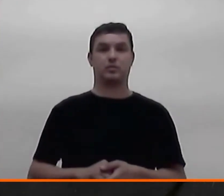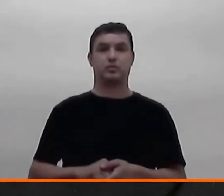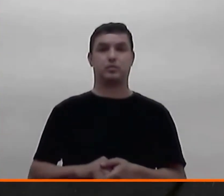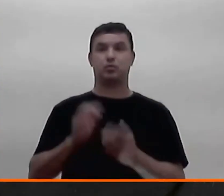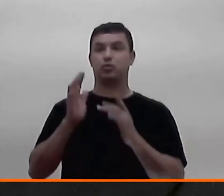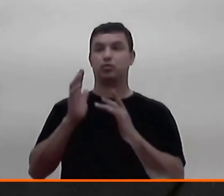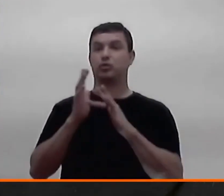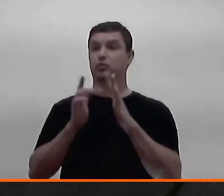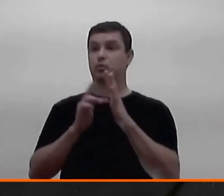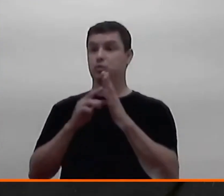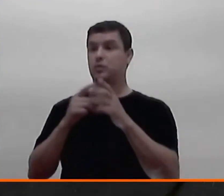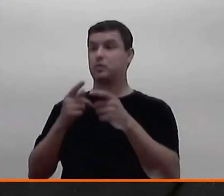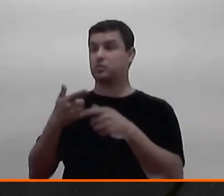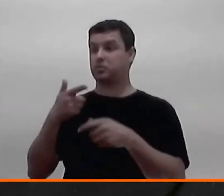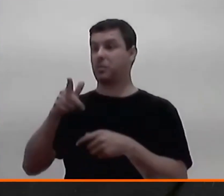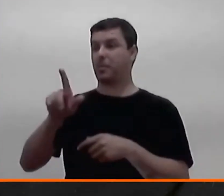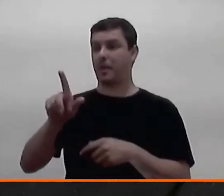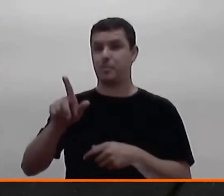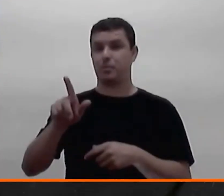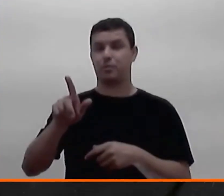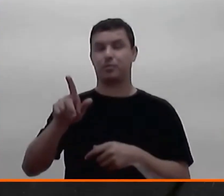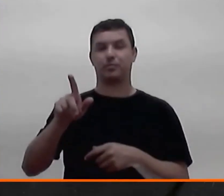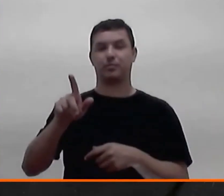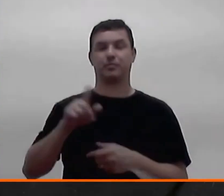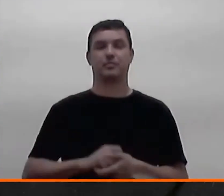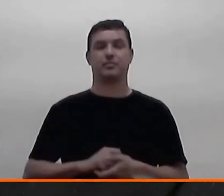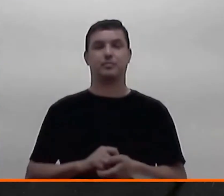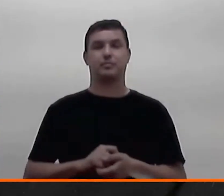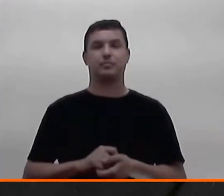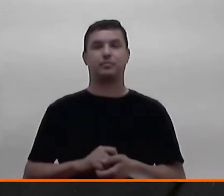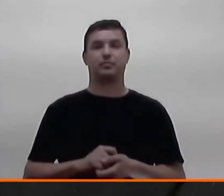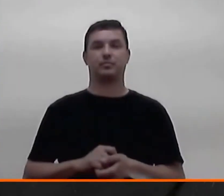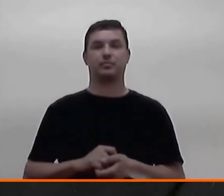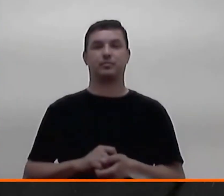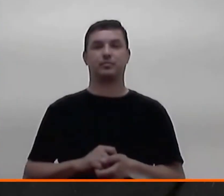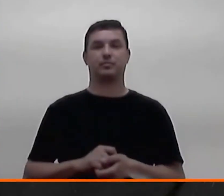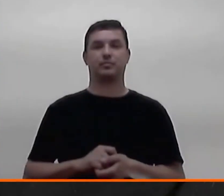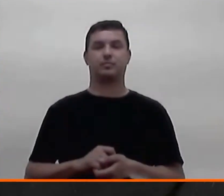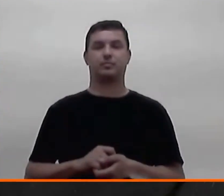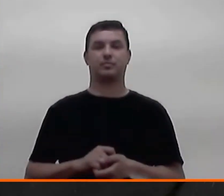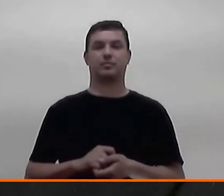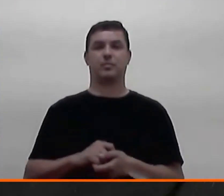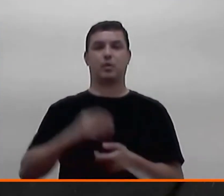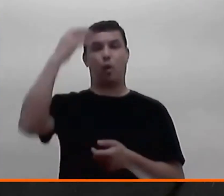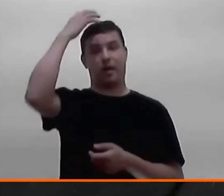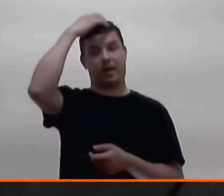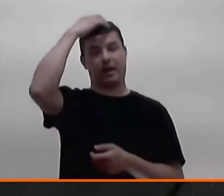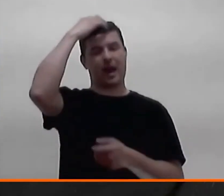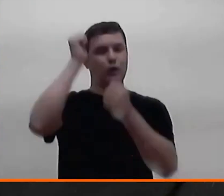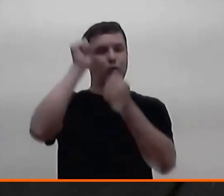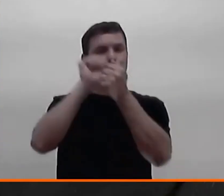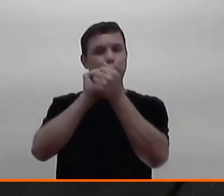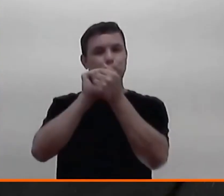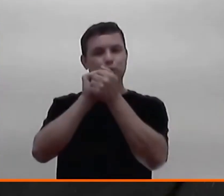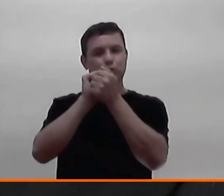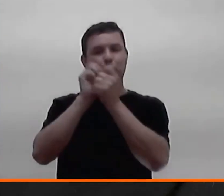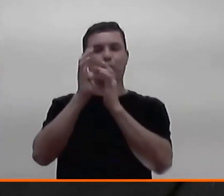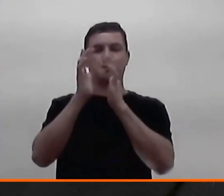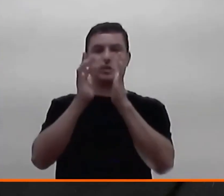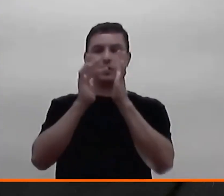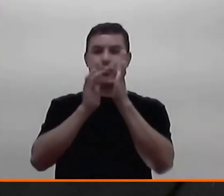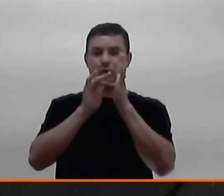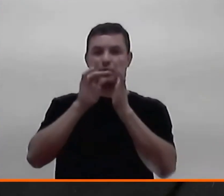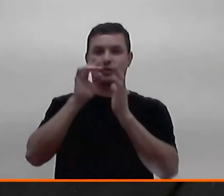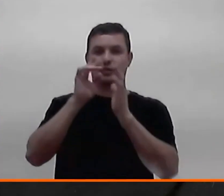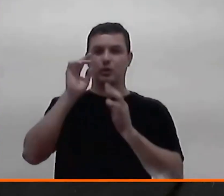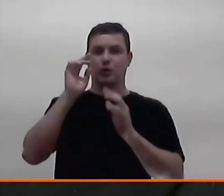dar esse prêmio, essa recompensa de poder reinar com Ele os 1000 anos.